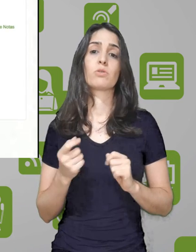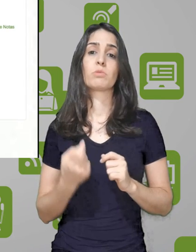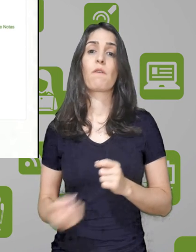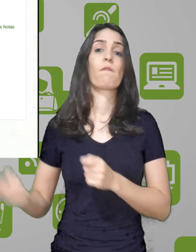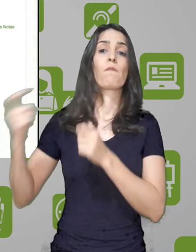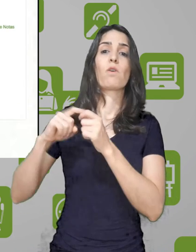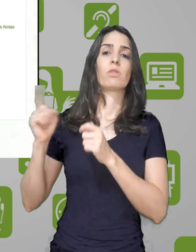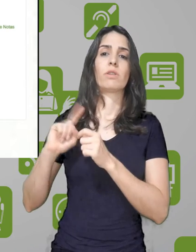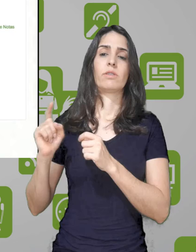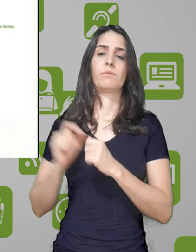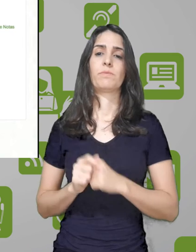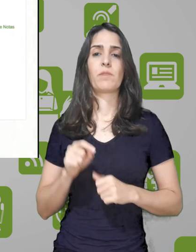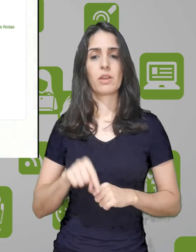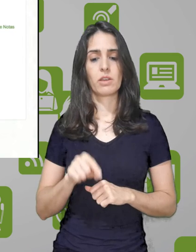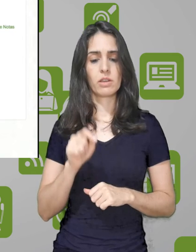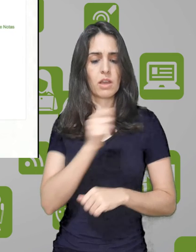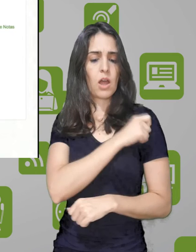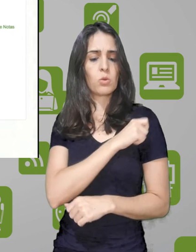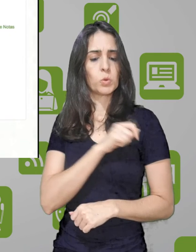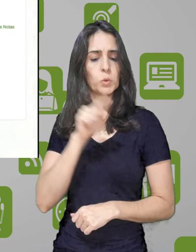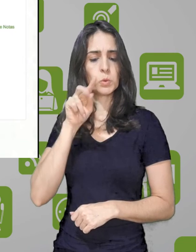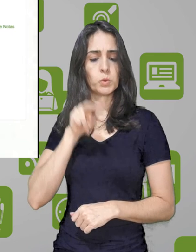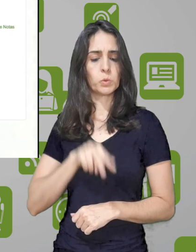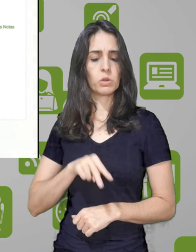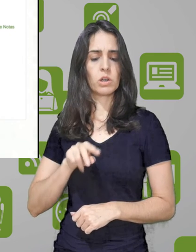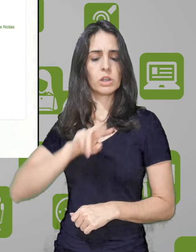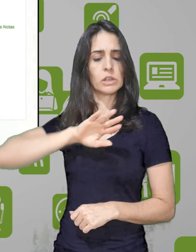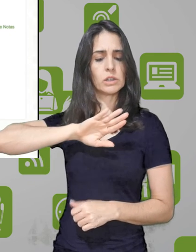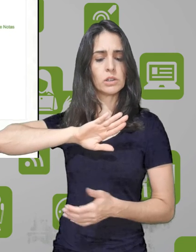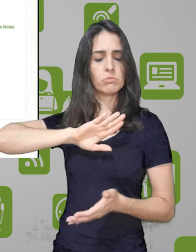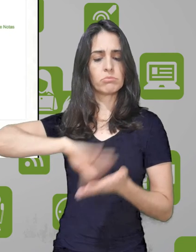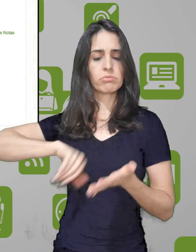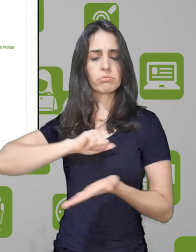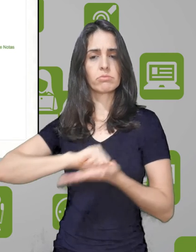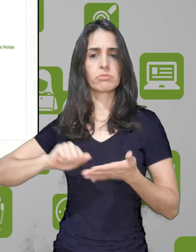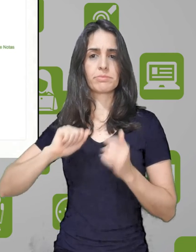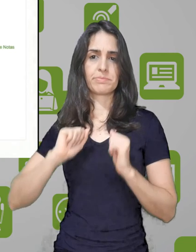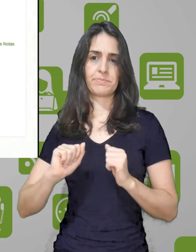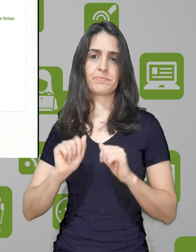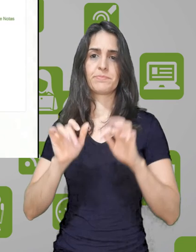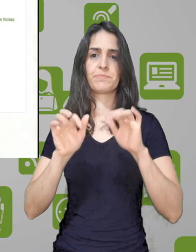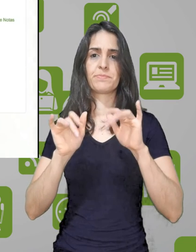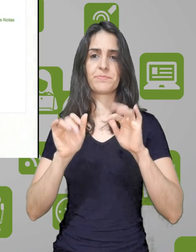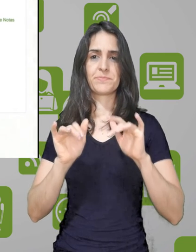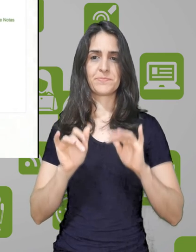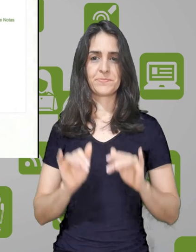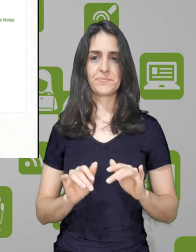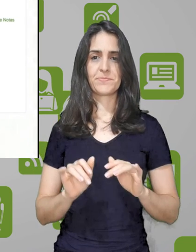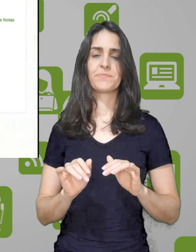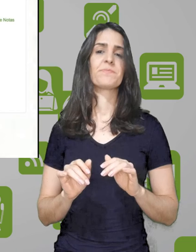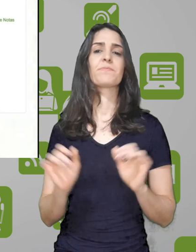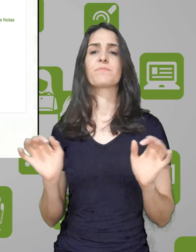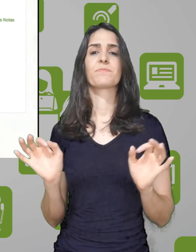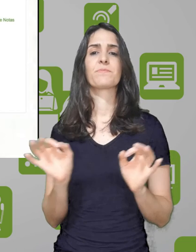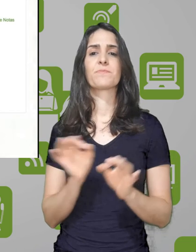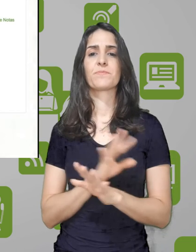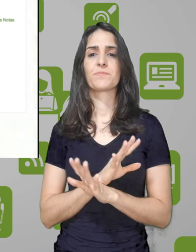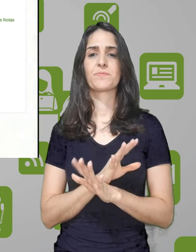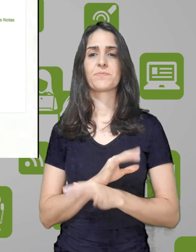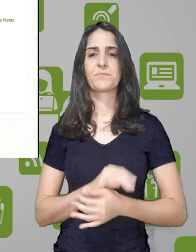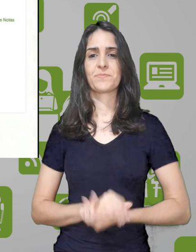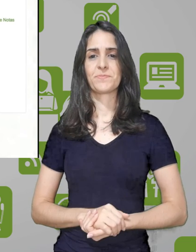clicar em removendo preciso voltar lá porque aquele editor que você já conhece é isso só